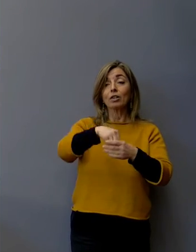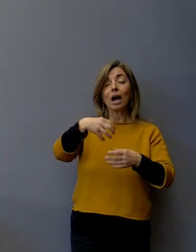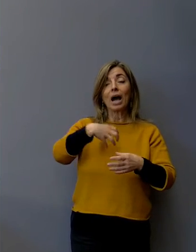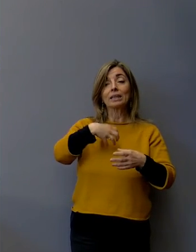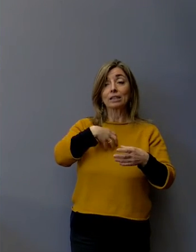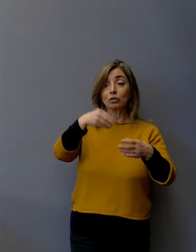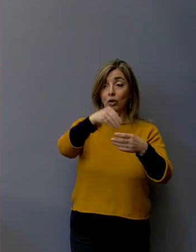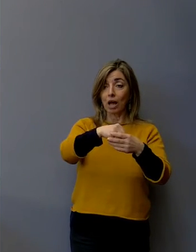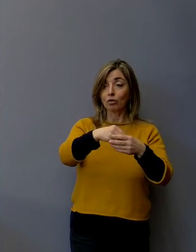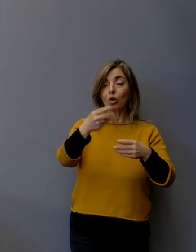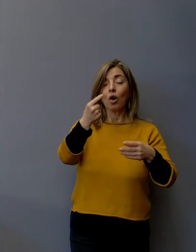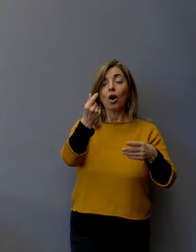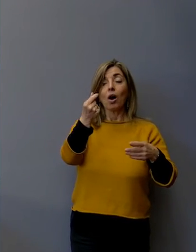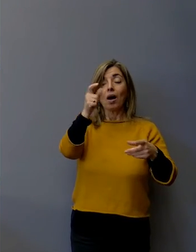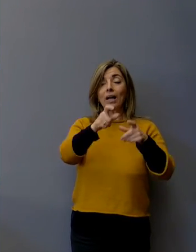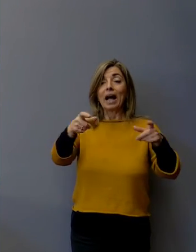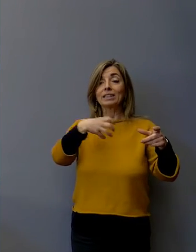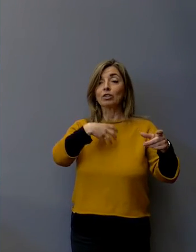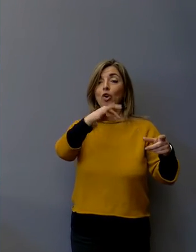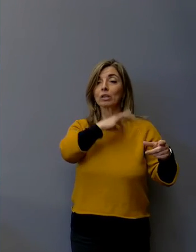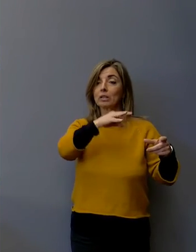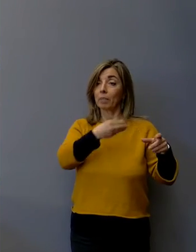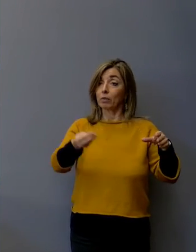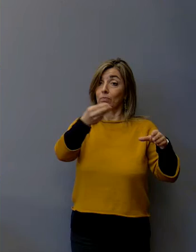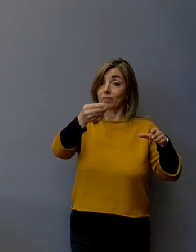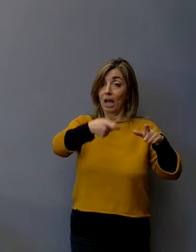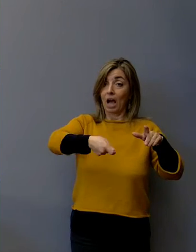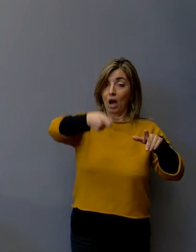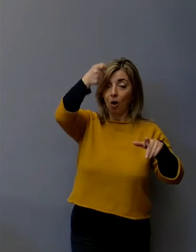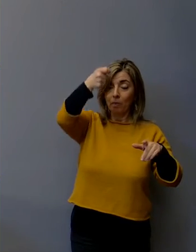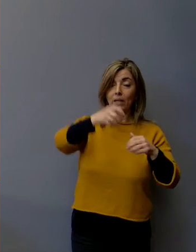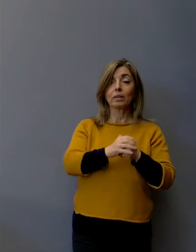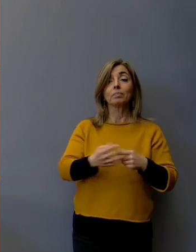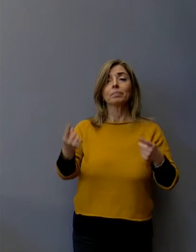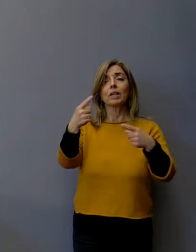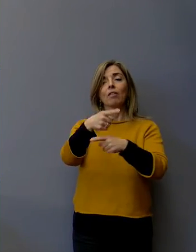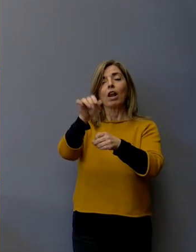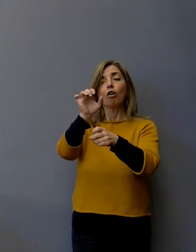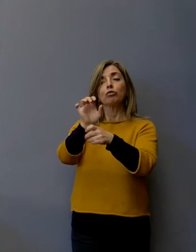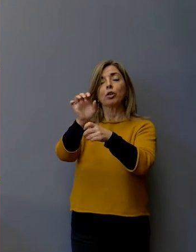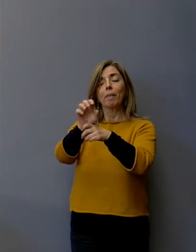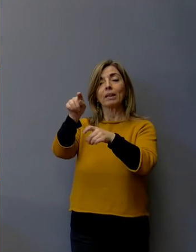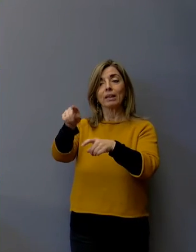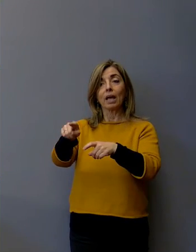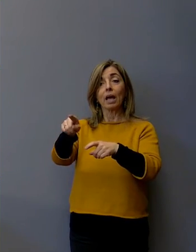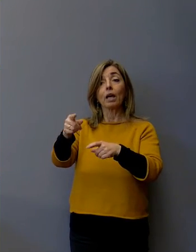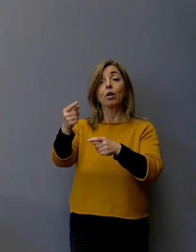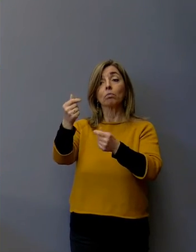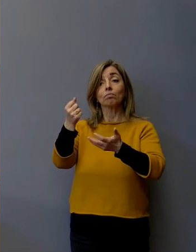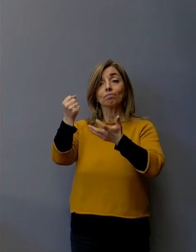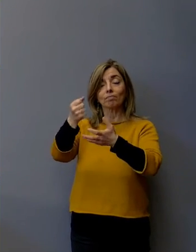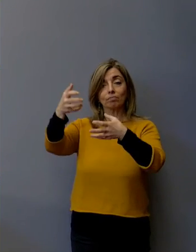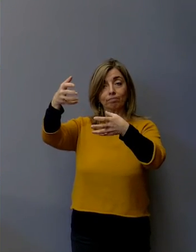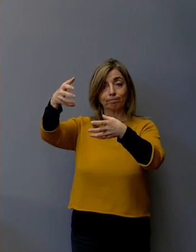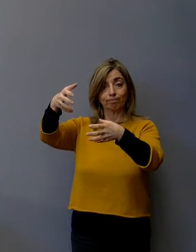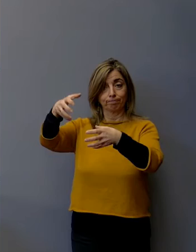l'anno pensiamo ai 100 mila euro in meno sulle attività cimiteriali che passano da 4,6 a 45 milioni e questo